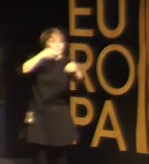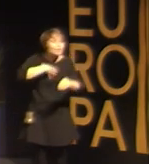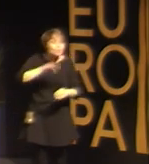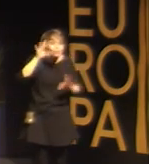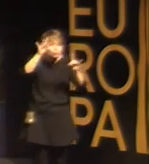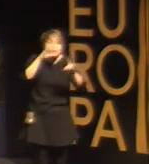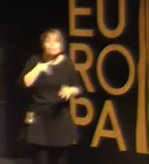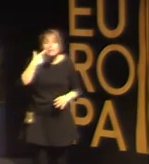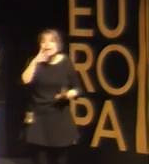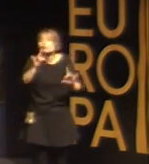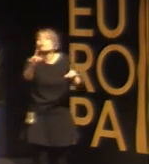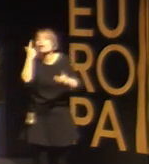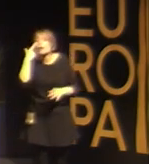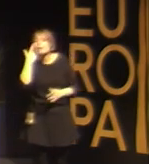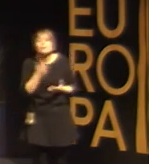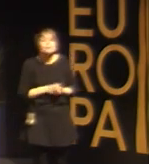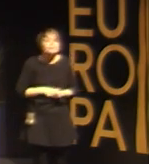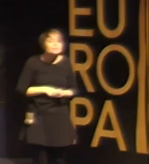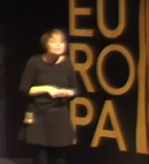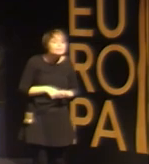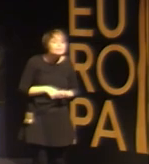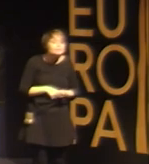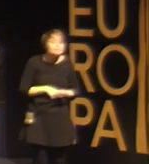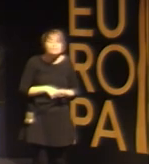venga a tocarte la corteza visual